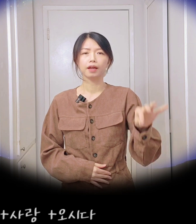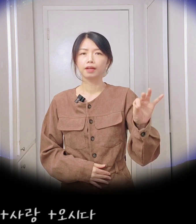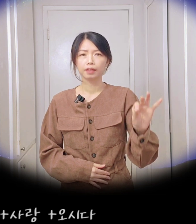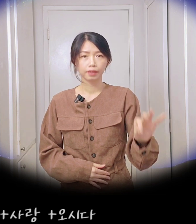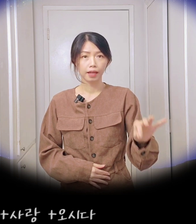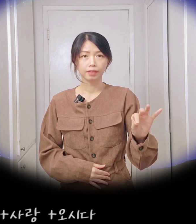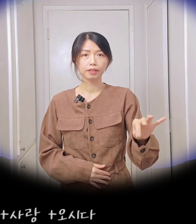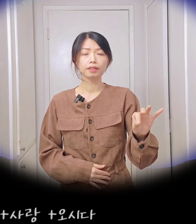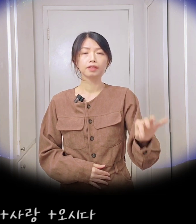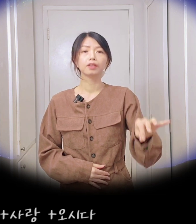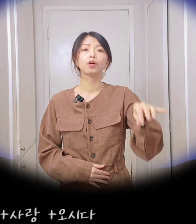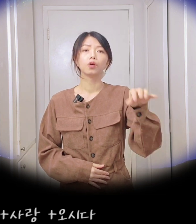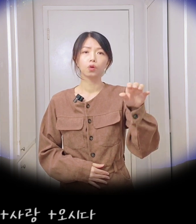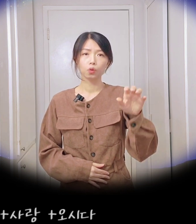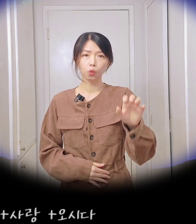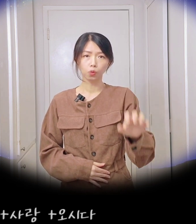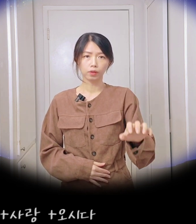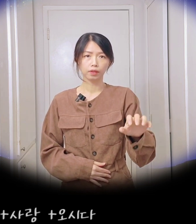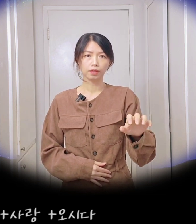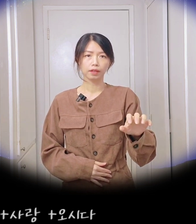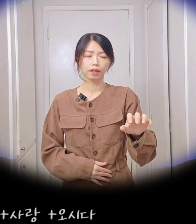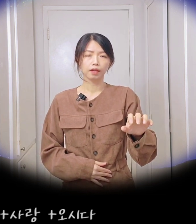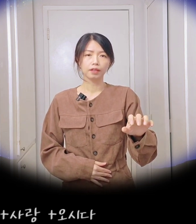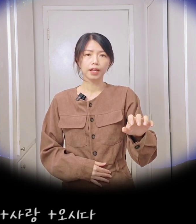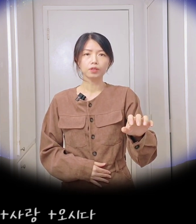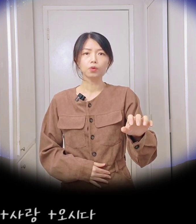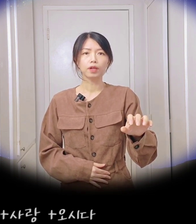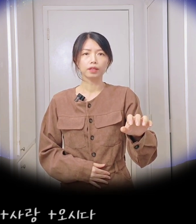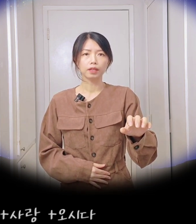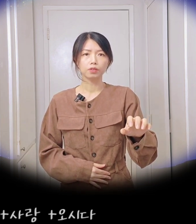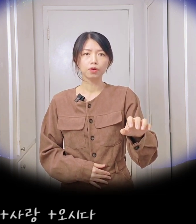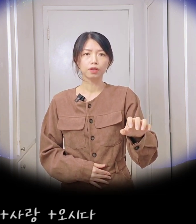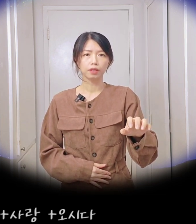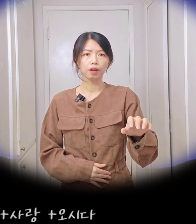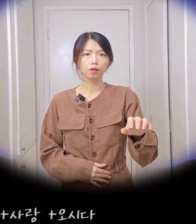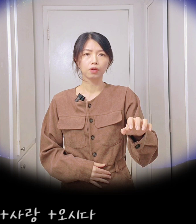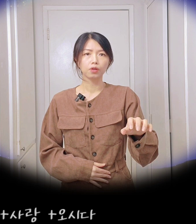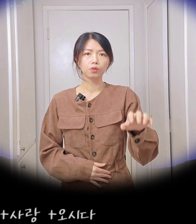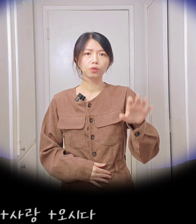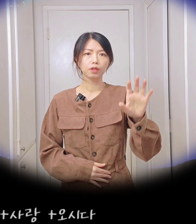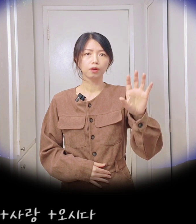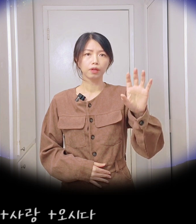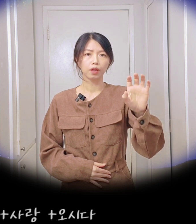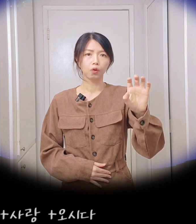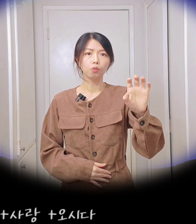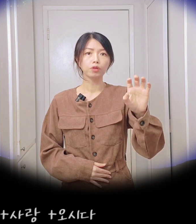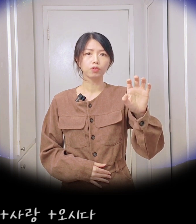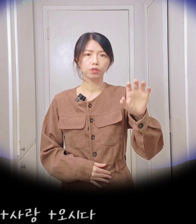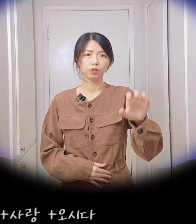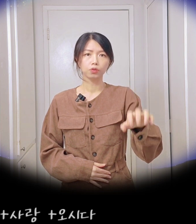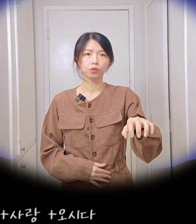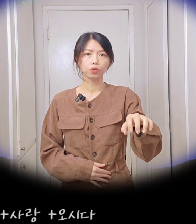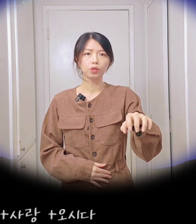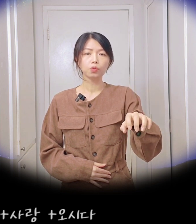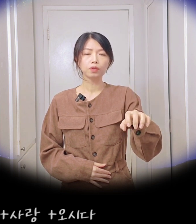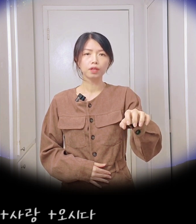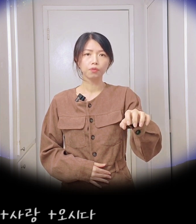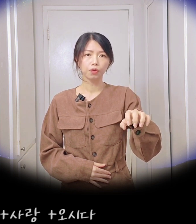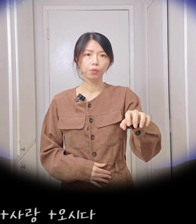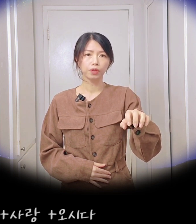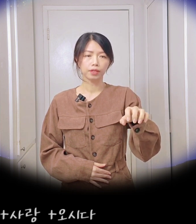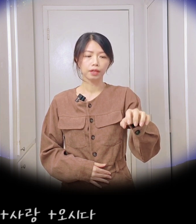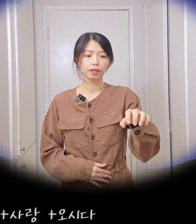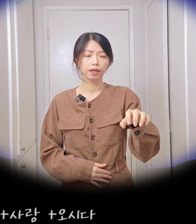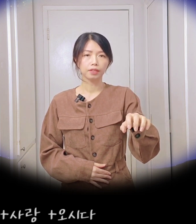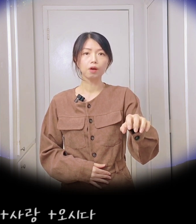수어입니다. 낮은 곳, 장소를 나타내는 수어는요. 손을 이렇게 오므려 주시고 손등이